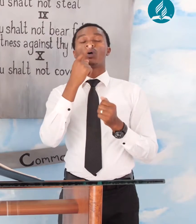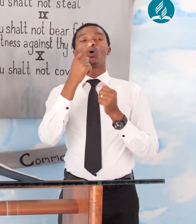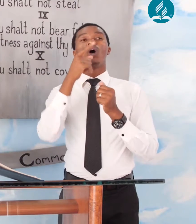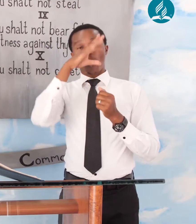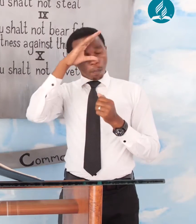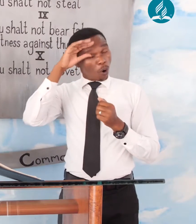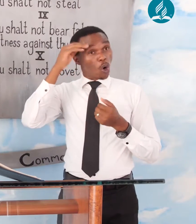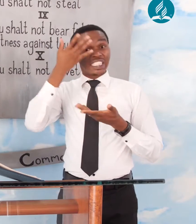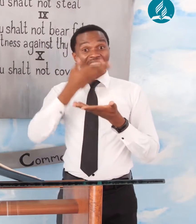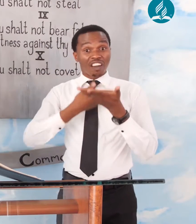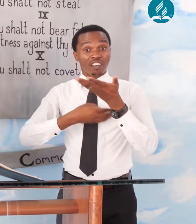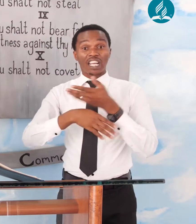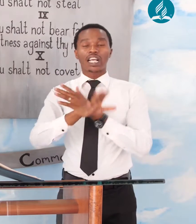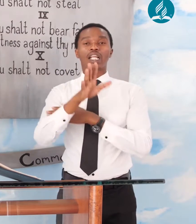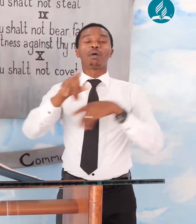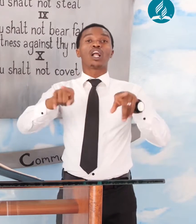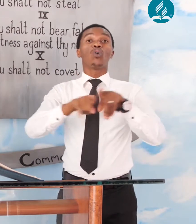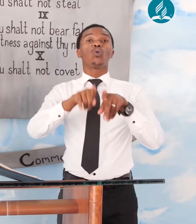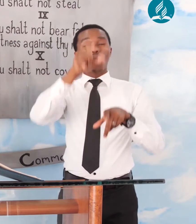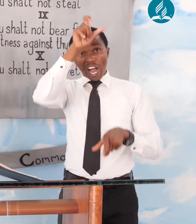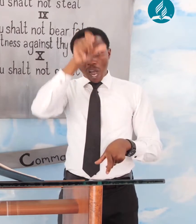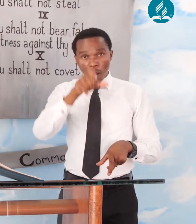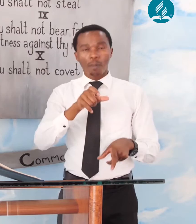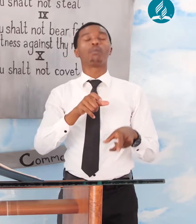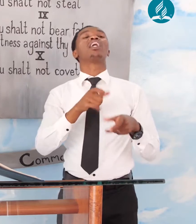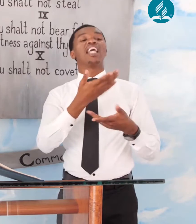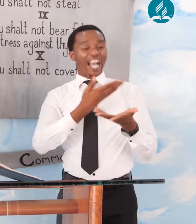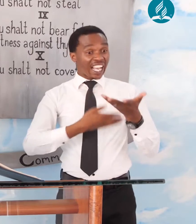akavugana nkuko umuntu avugana n'inshuti